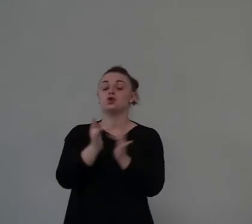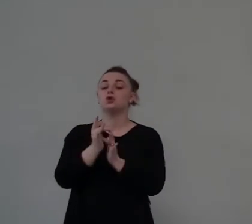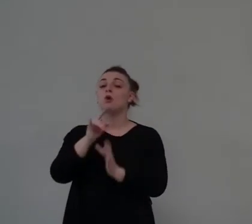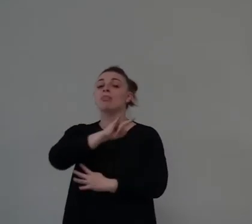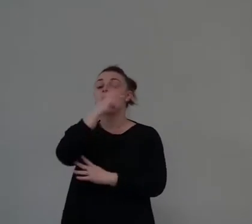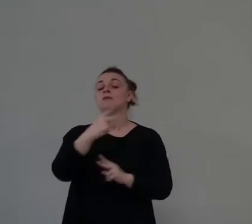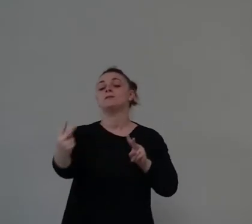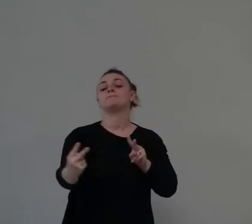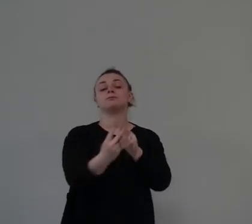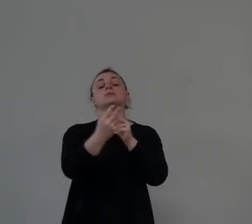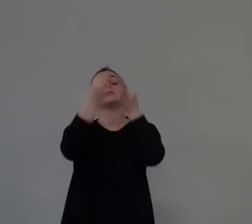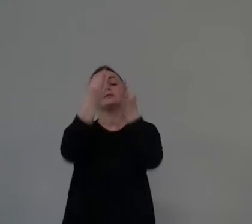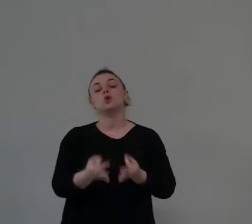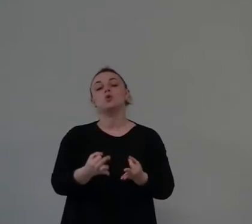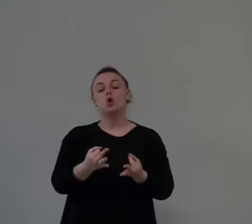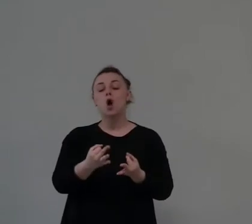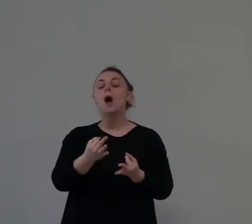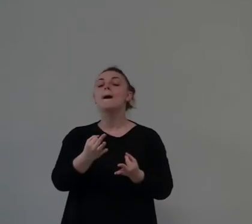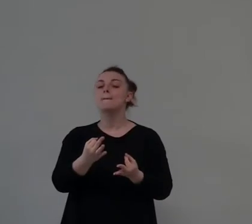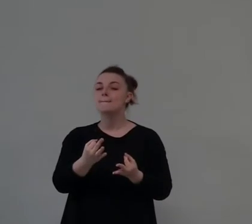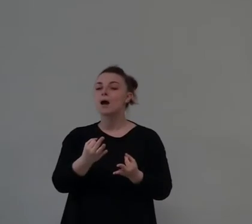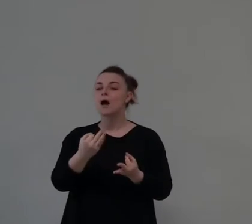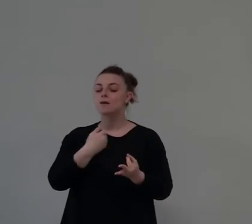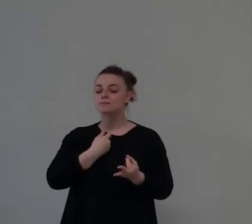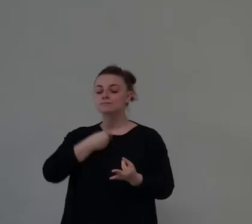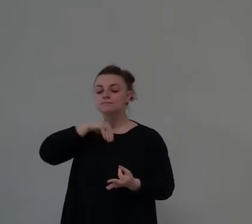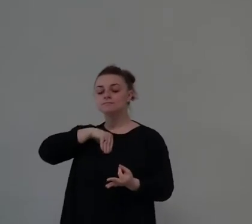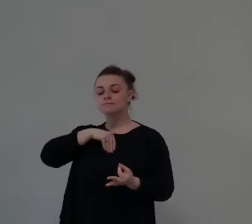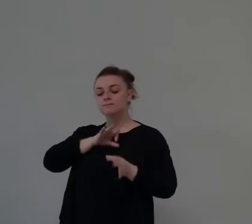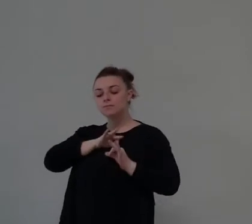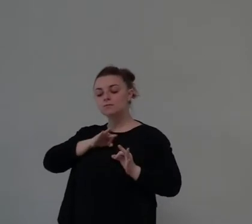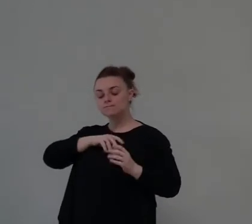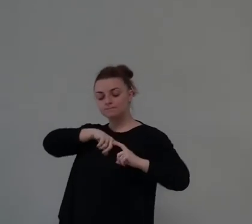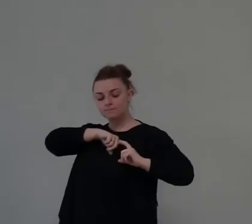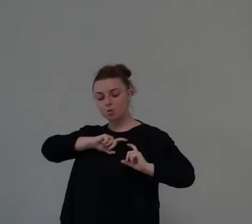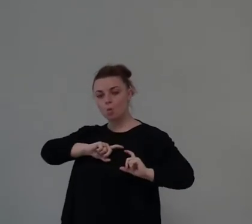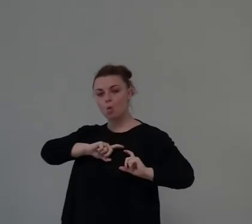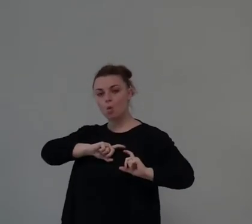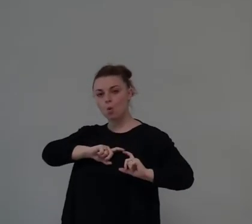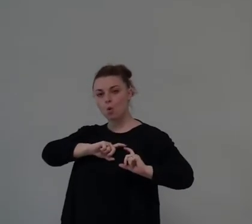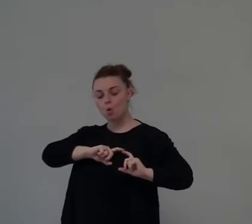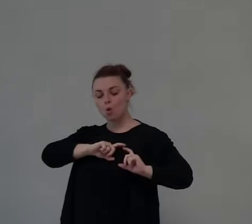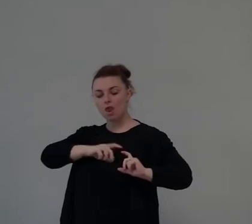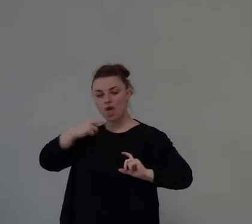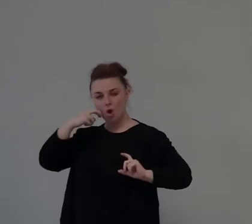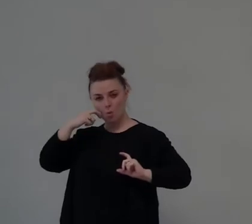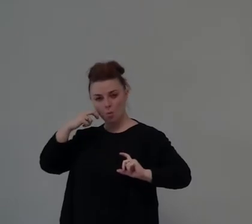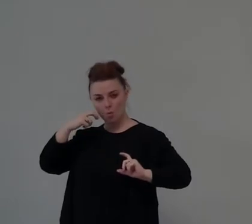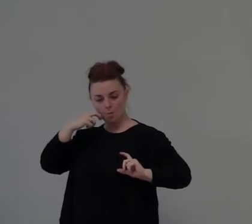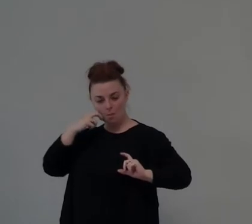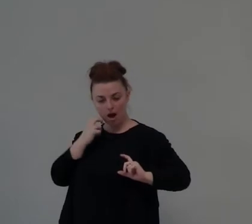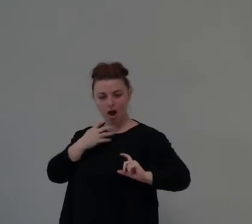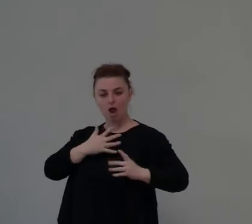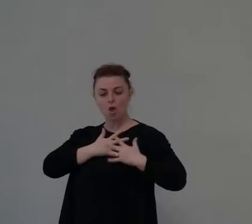sicuro, ma incontra se stesso, il suo cuore di uomo, perché ricordiamoci, Gesù era uomo, aveva un cuore di uomo, delle passioni di